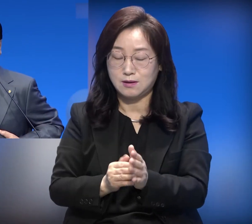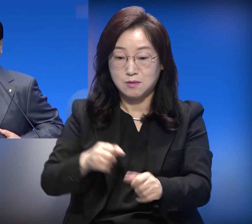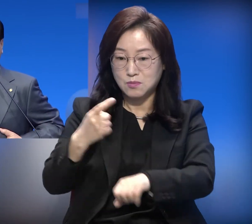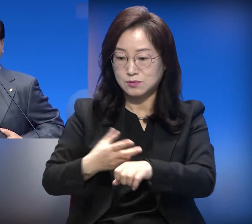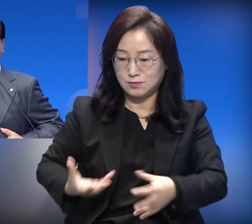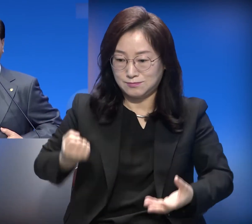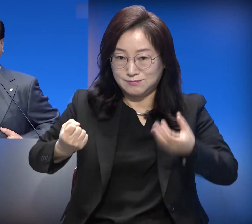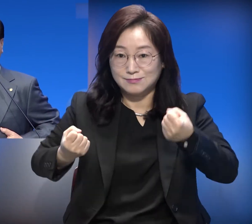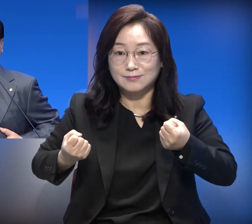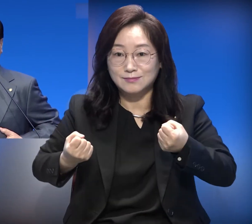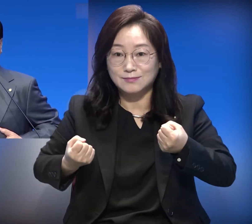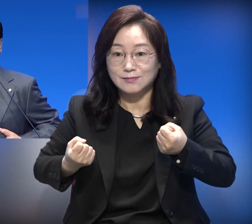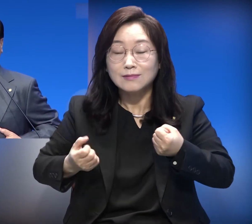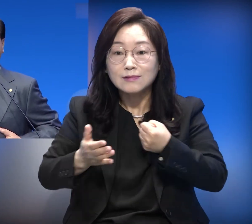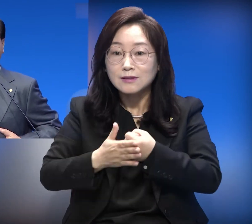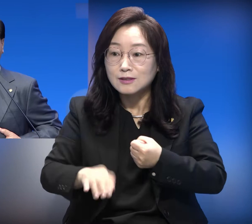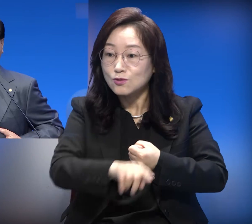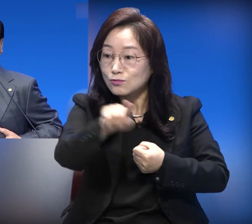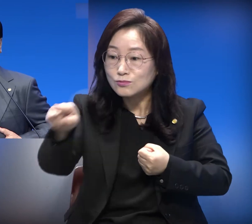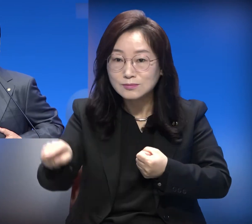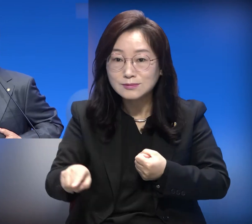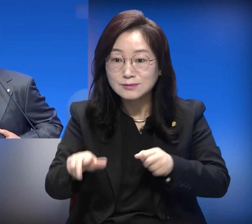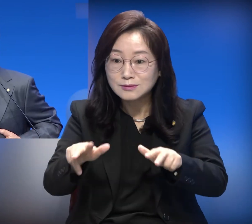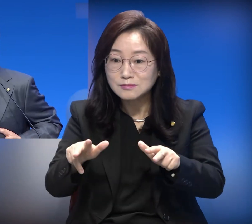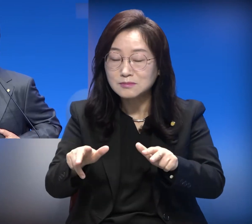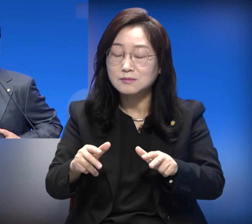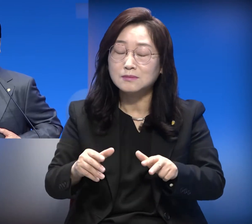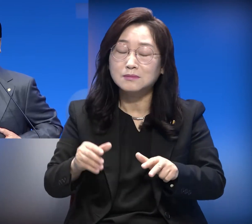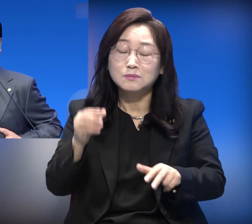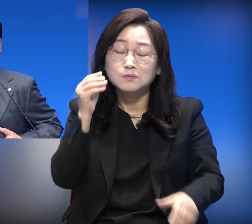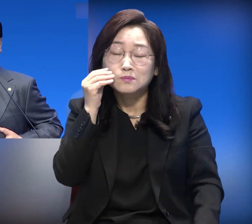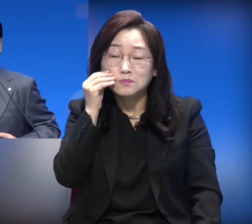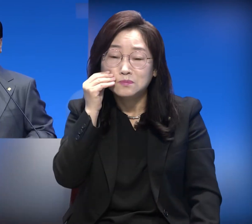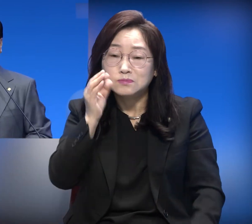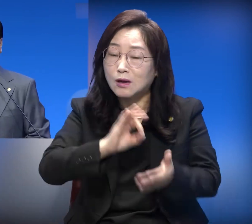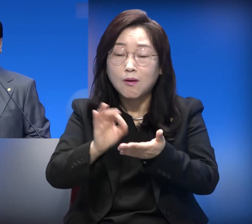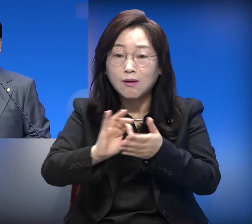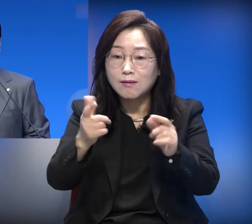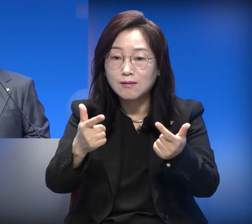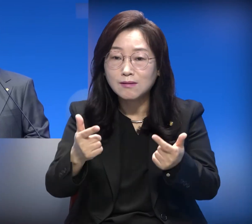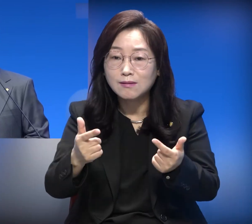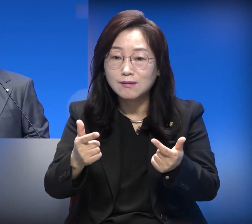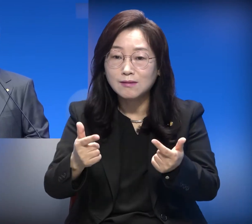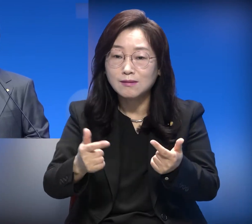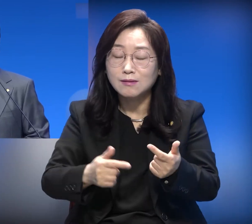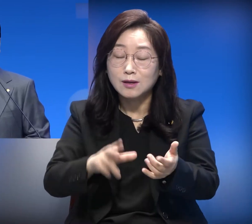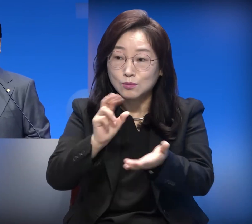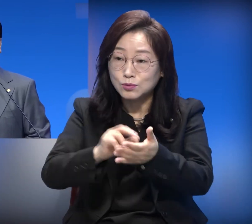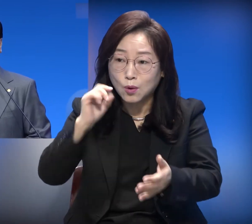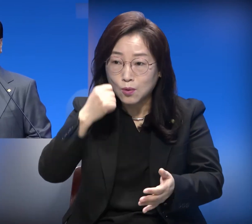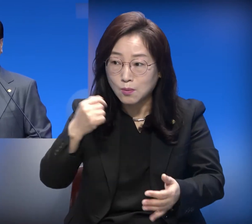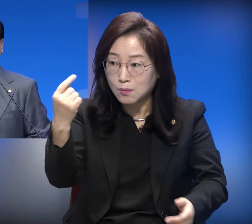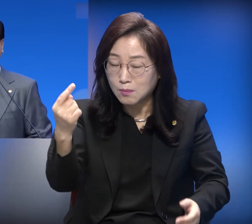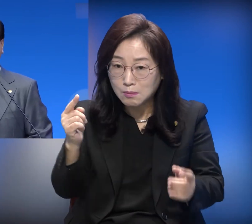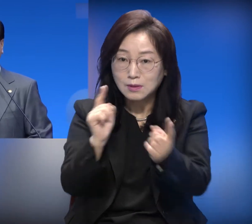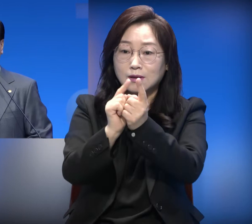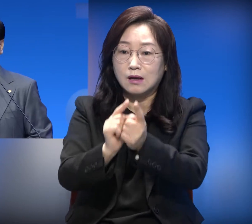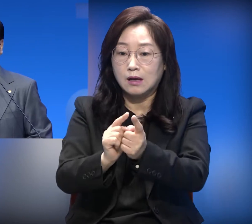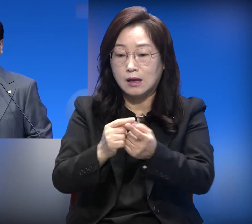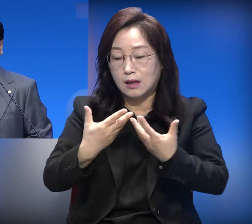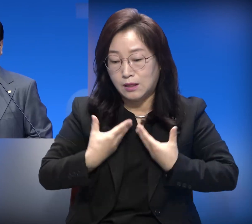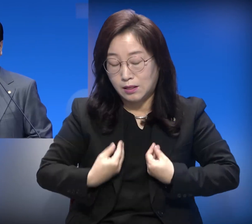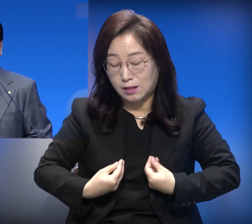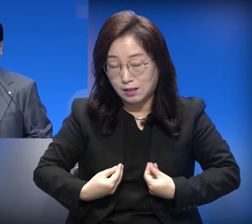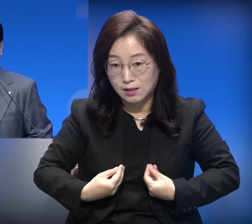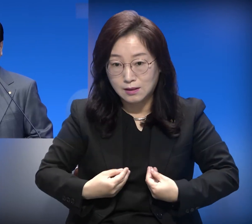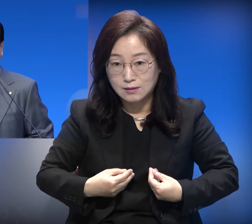것입니다. 그 갖고 있는 것을 지금까지 우리가 사용하지 않고 그저 문제 어려움만 당하면 스스로 주저앉아 버렸는데,